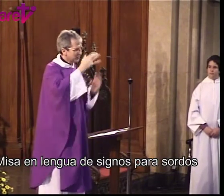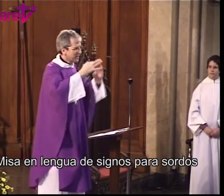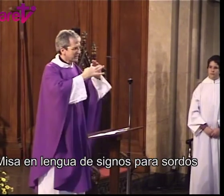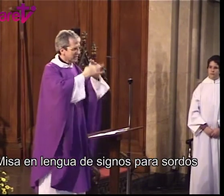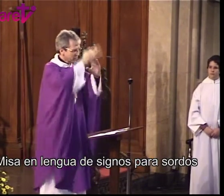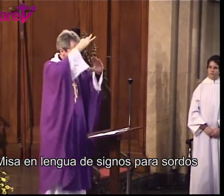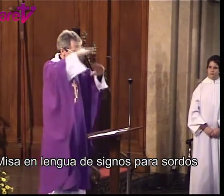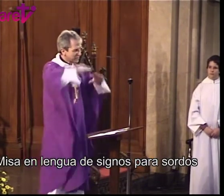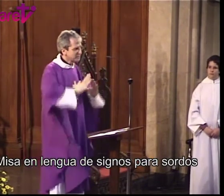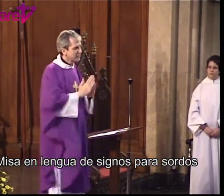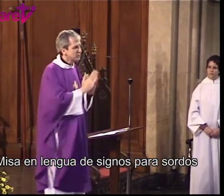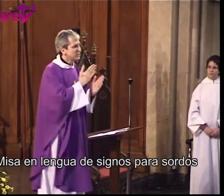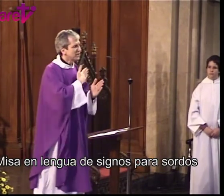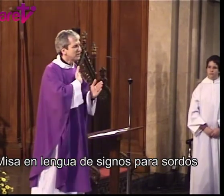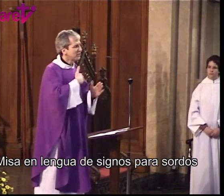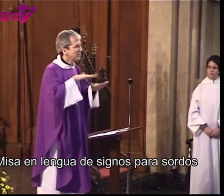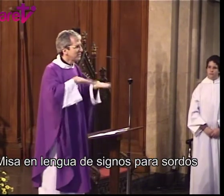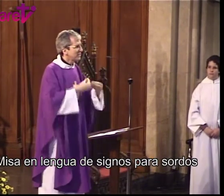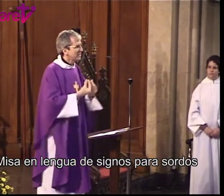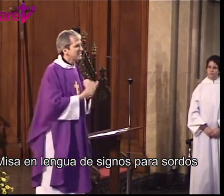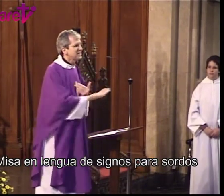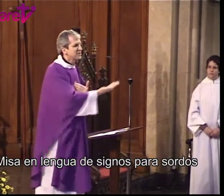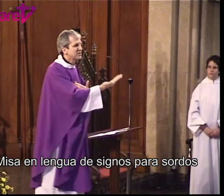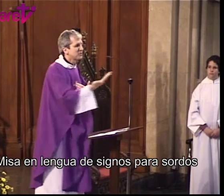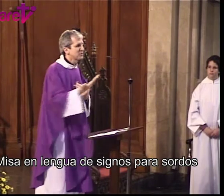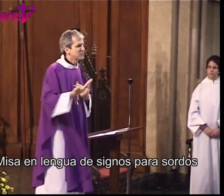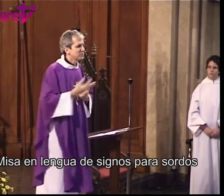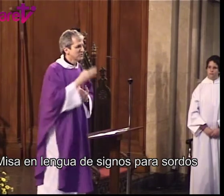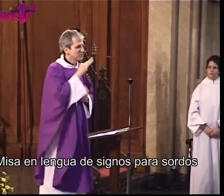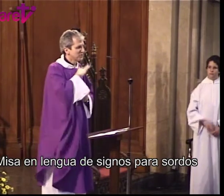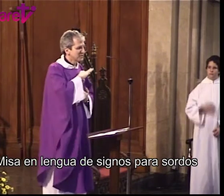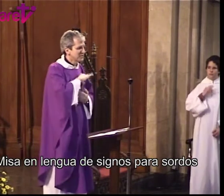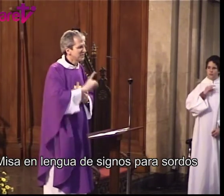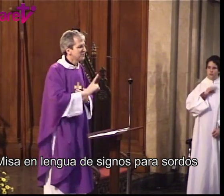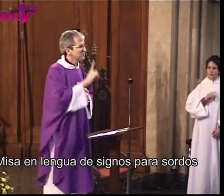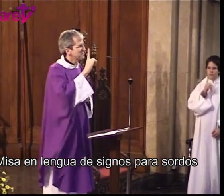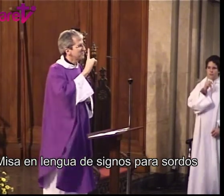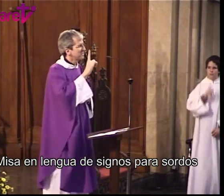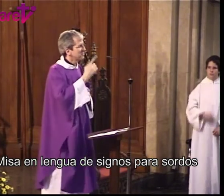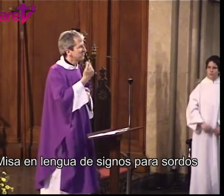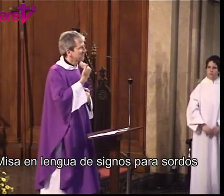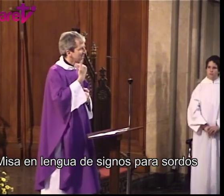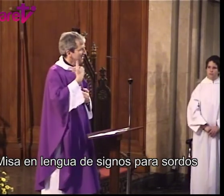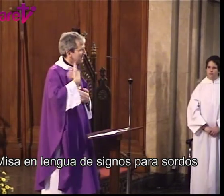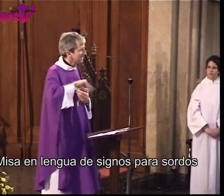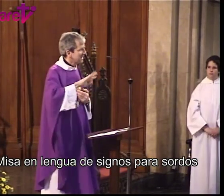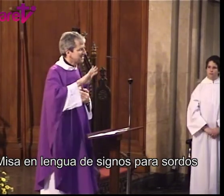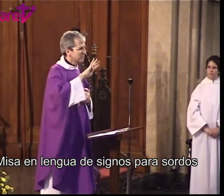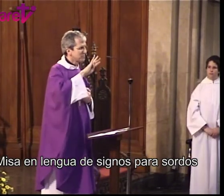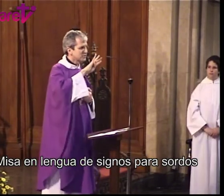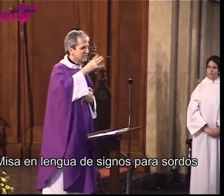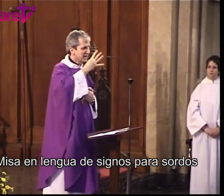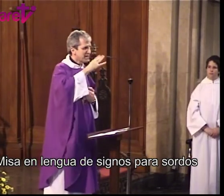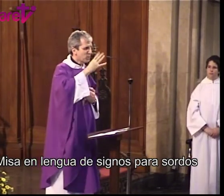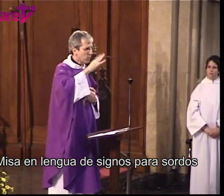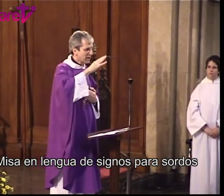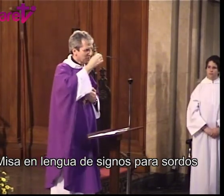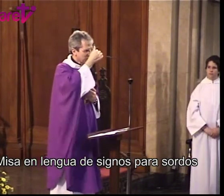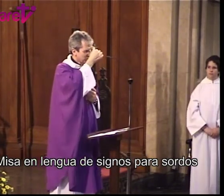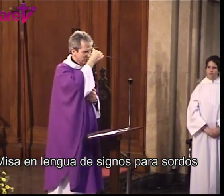la comunión del Espíritu Santo estén con todos vosotros y con tu espíritu. Ya estamos en el cuarto